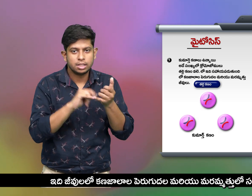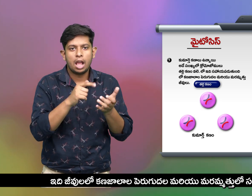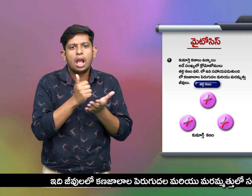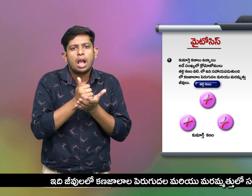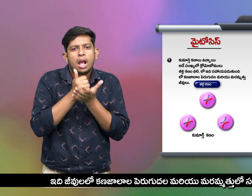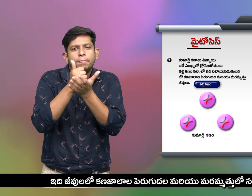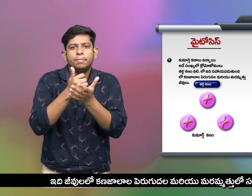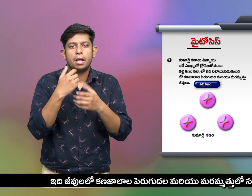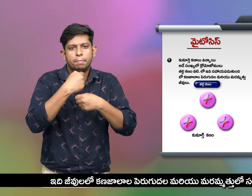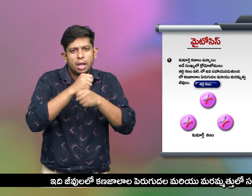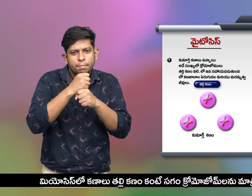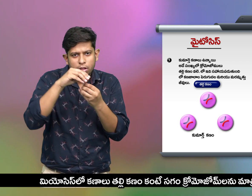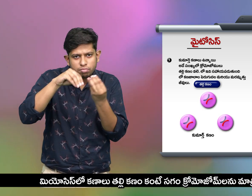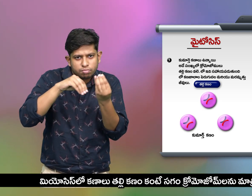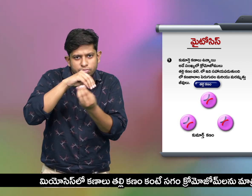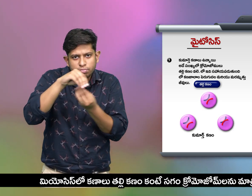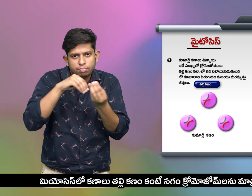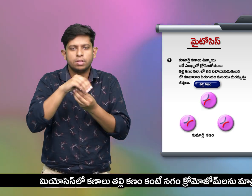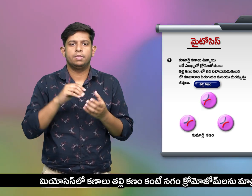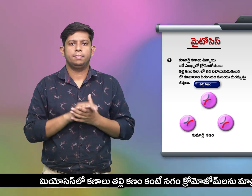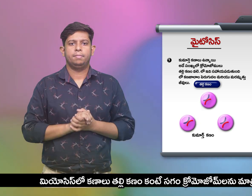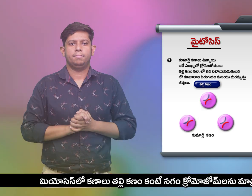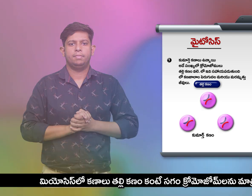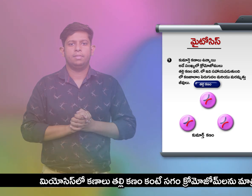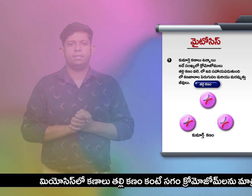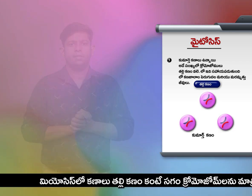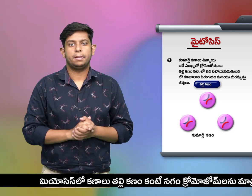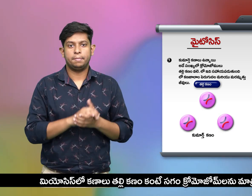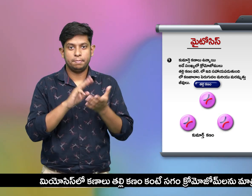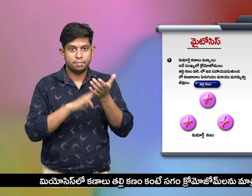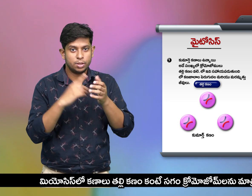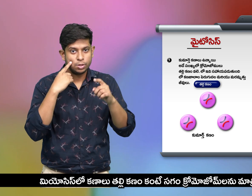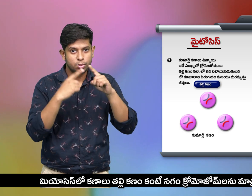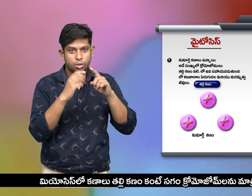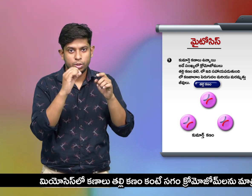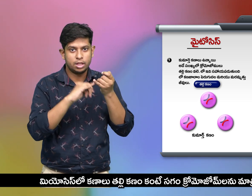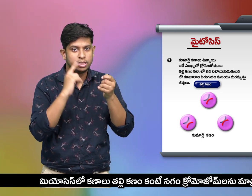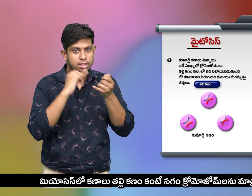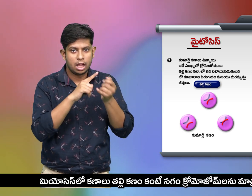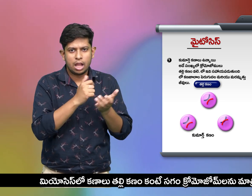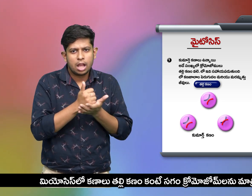మరమ్మతులో సహాయపడుతుంది. మియోసిస్లో కణాలు తల్లి కణం కంటే సగం క్రోమోజోమ్లను